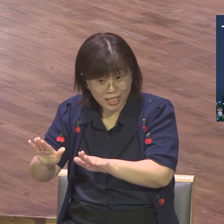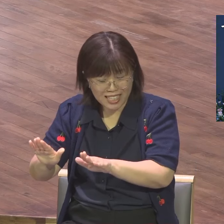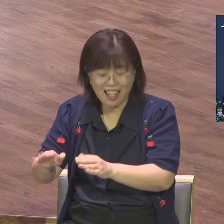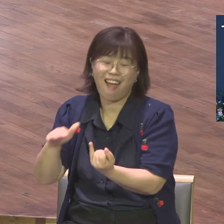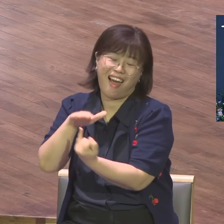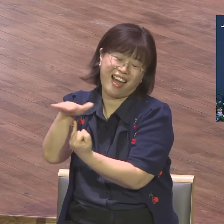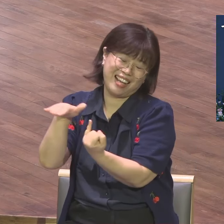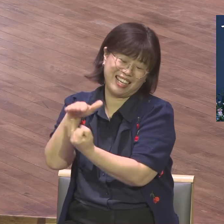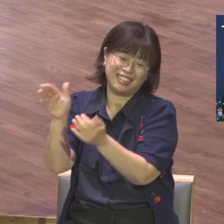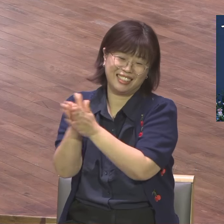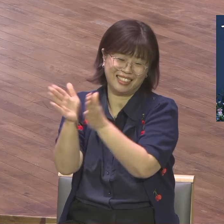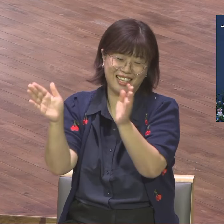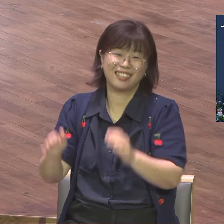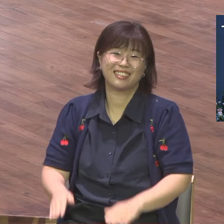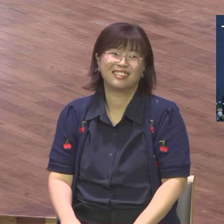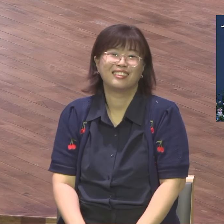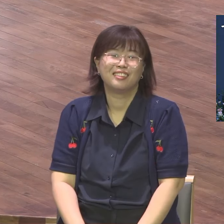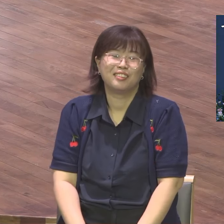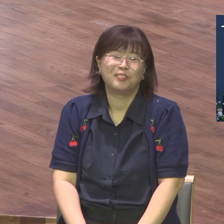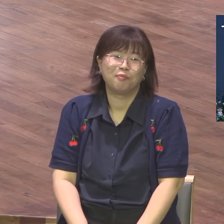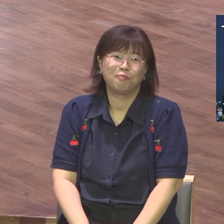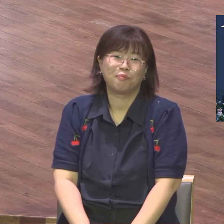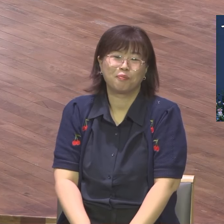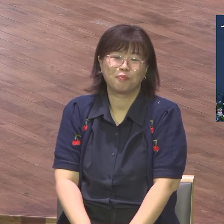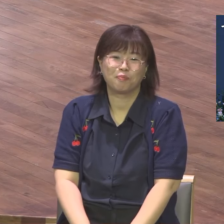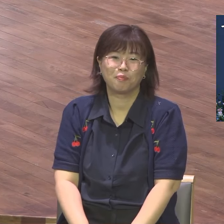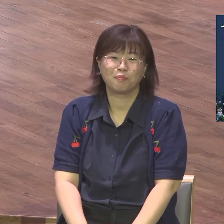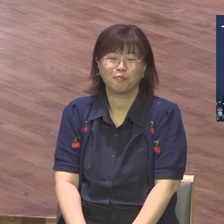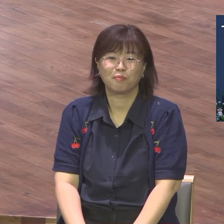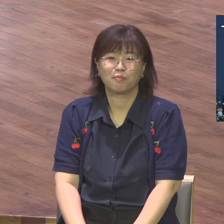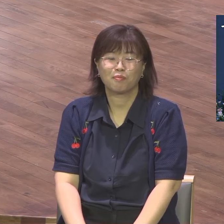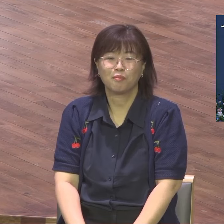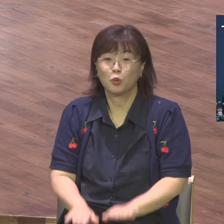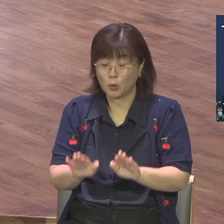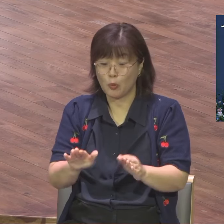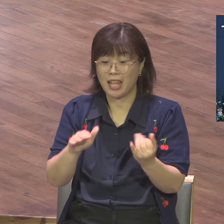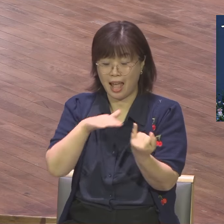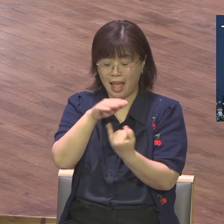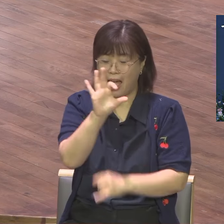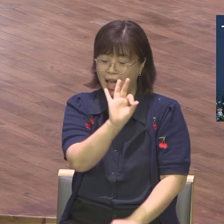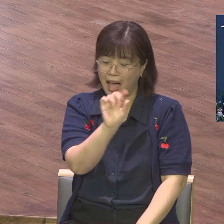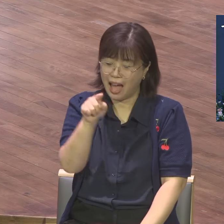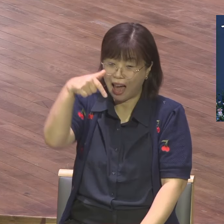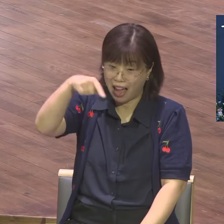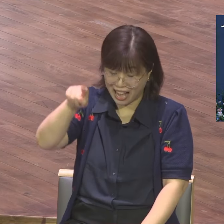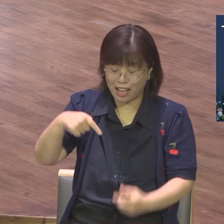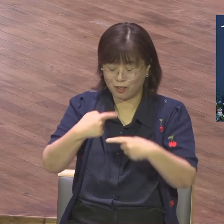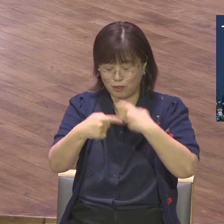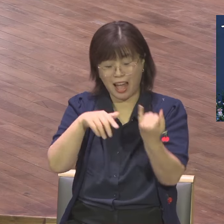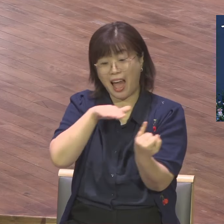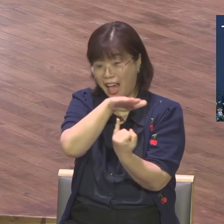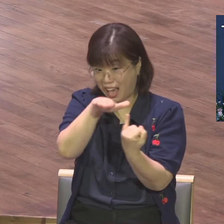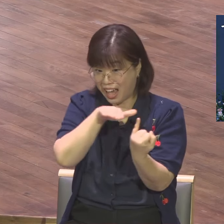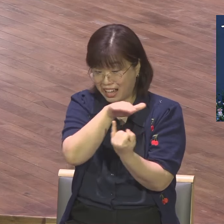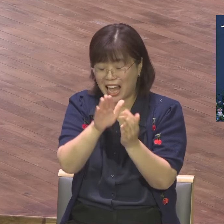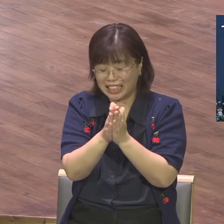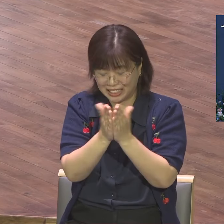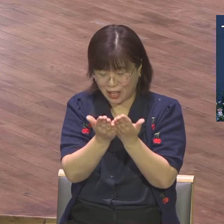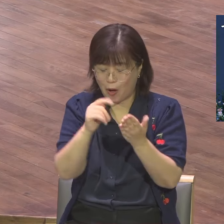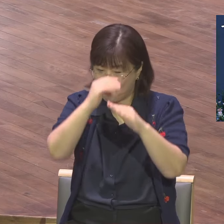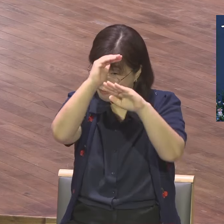우리가 묵상하는 중에 있는데, 오늘부터는 이제 아가서 말씀을